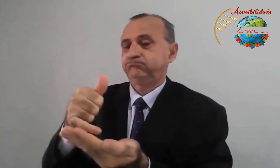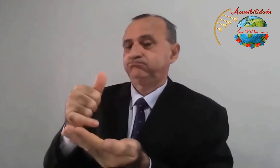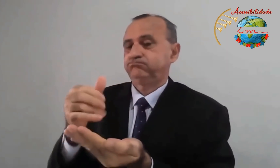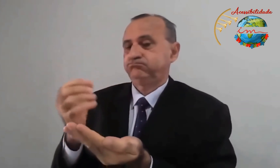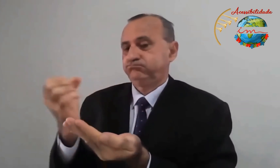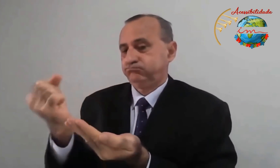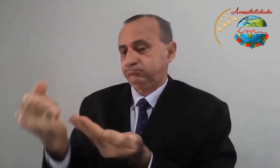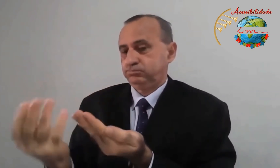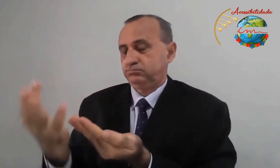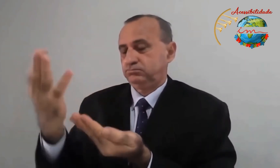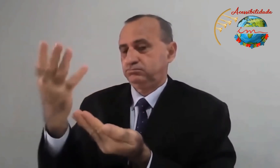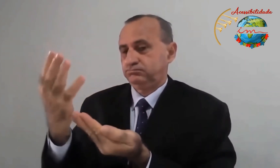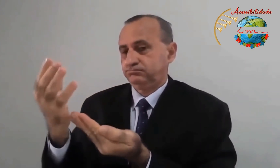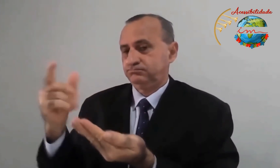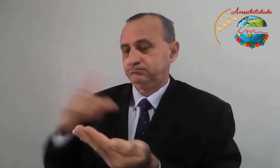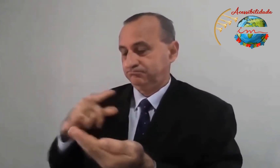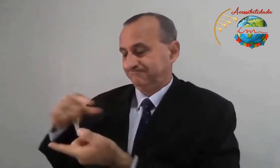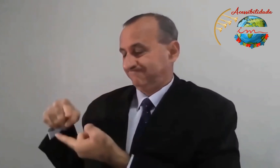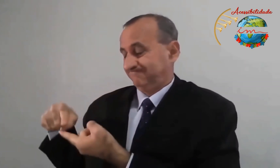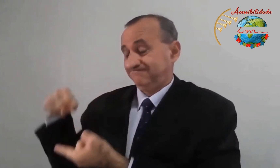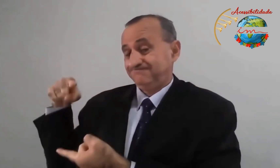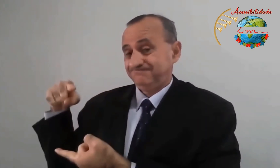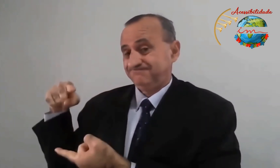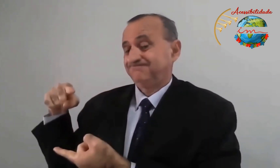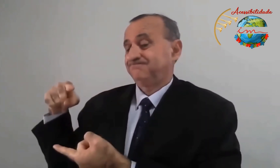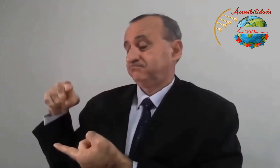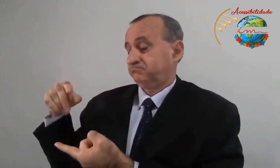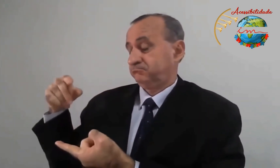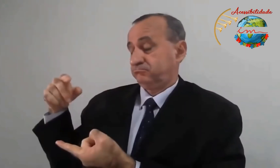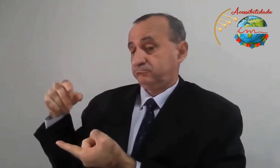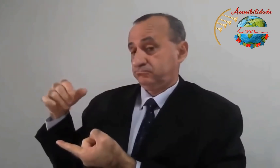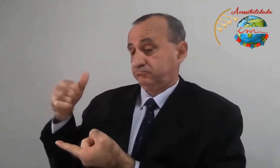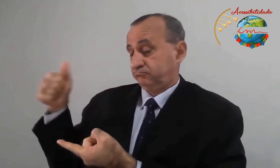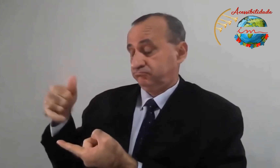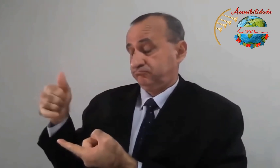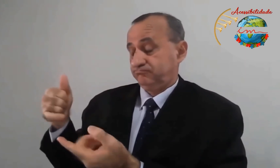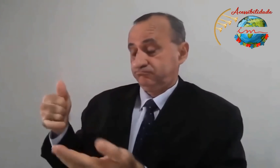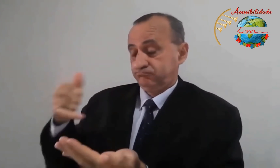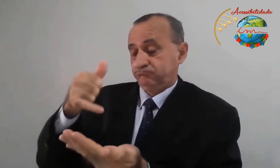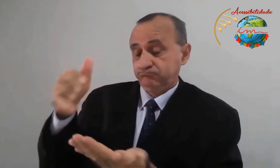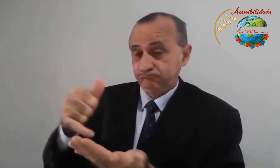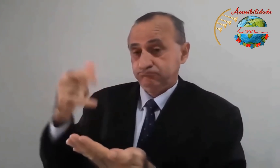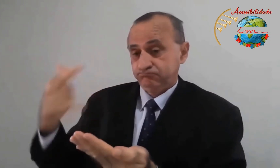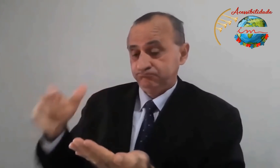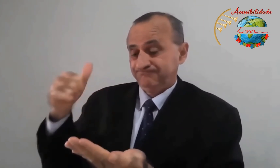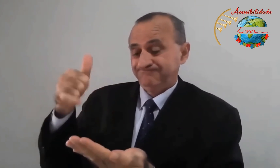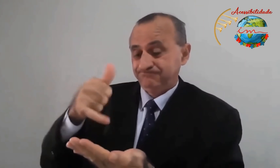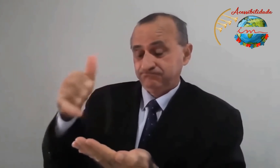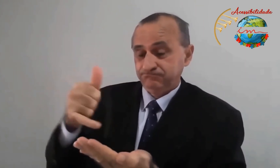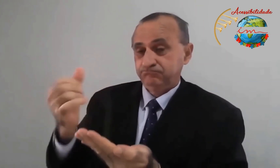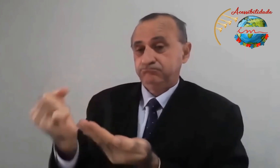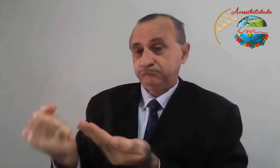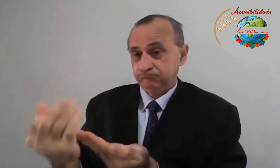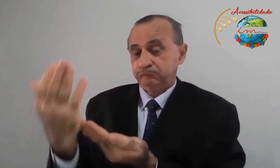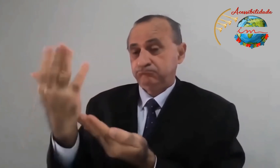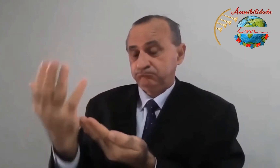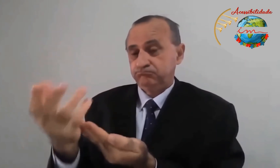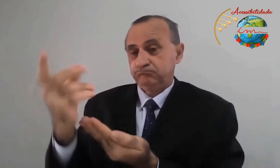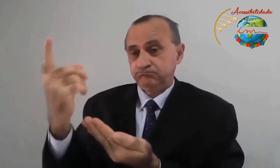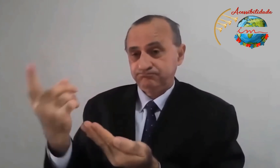Já as sábias, que são as outras 5 virgens, elas tinham azeite consigo e puderam acender as suas